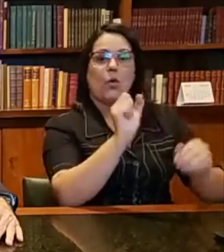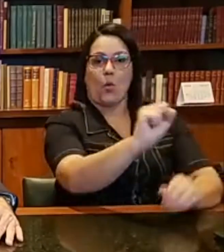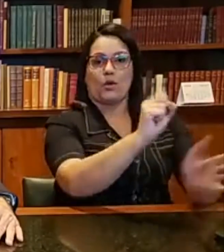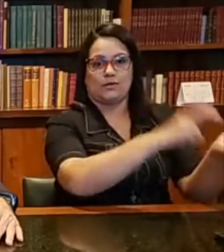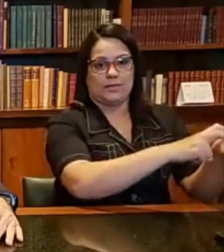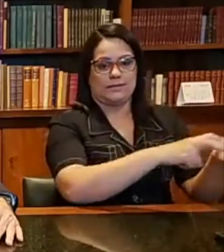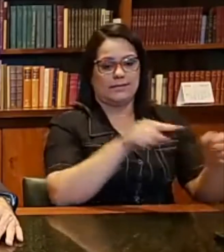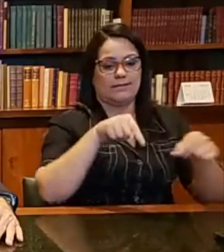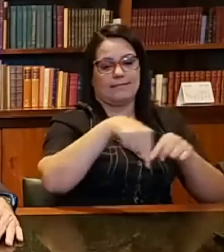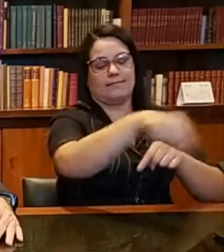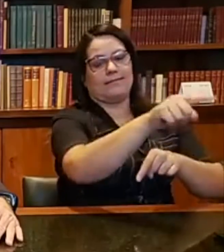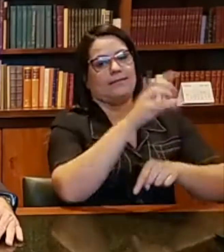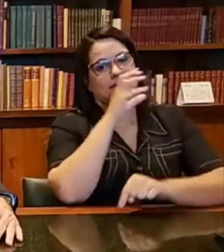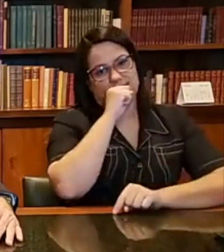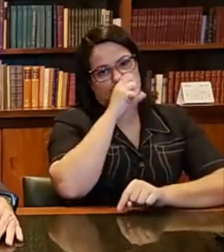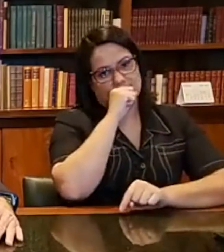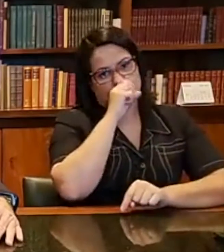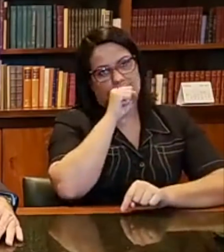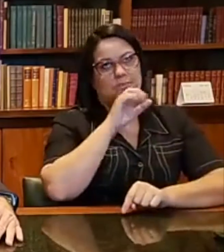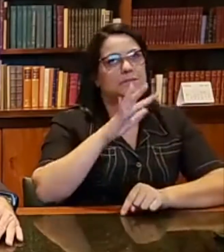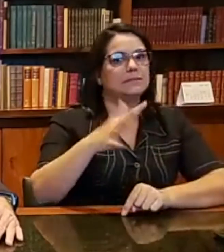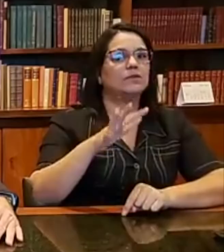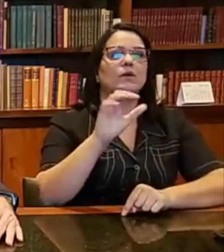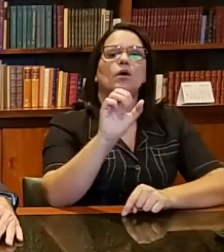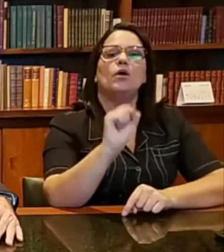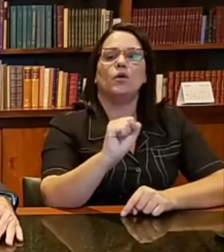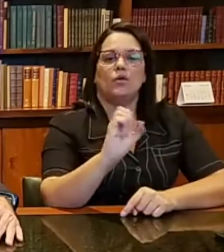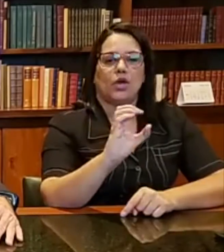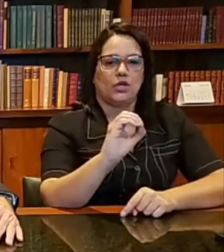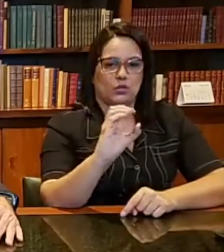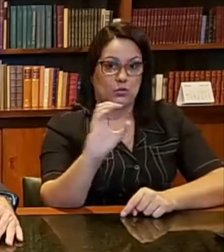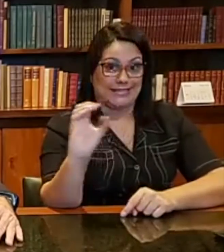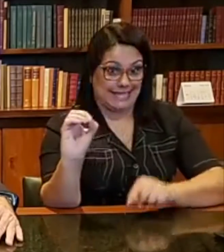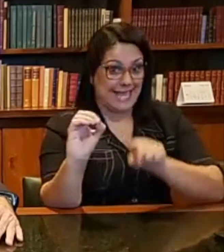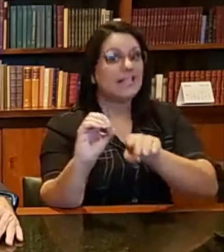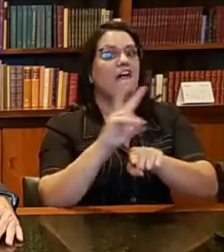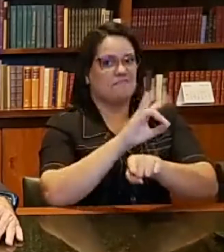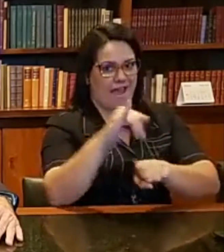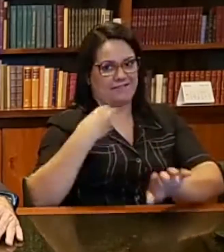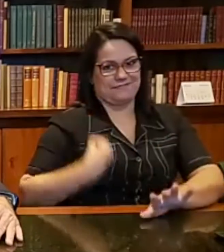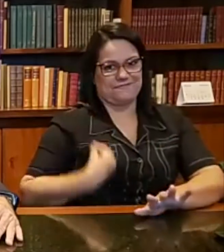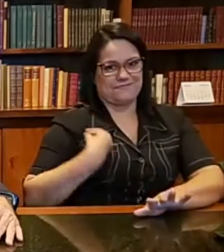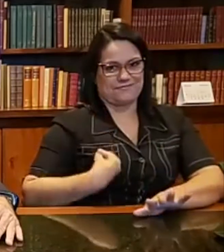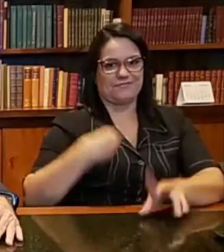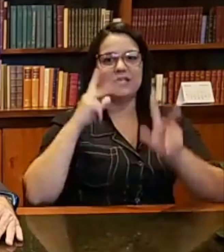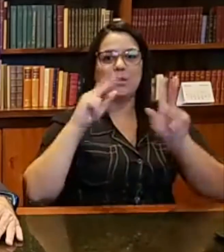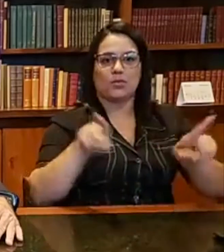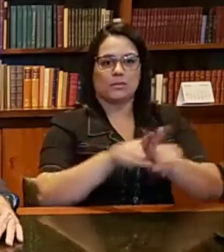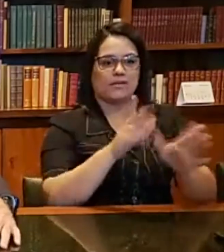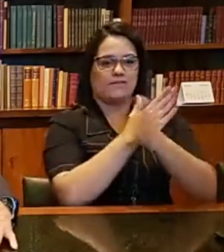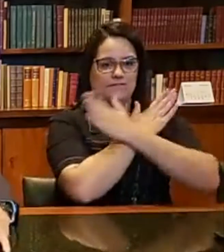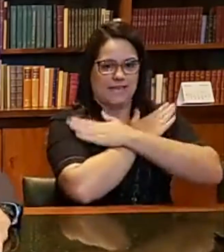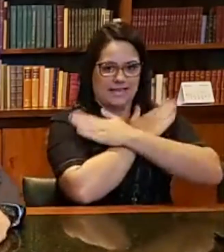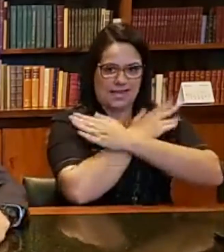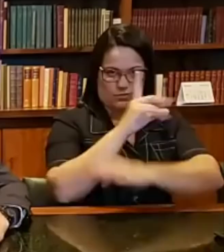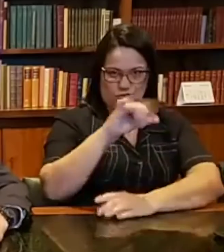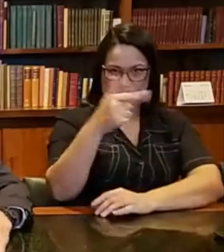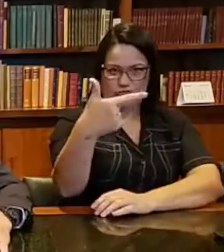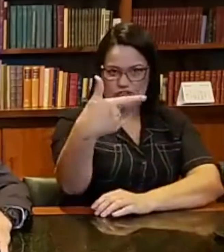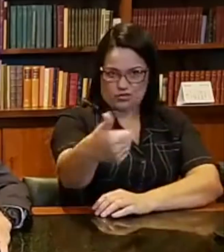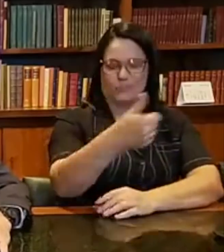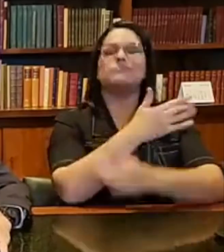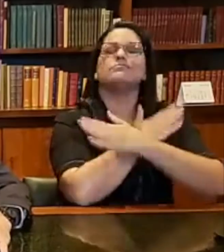neste sábado, ao redor de 800 agências abrirão, como no feriado do dia 21. Então, a